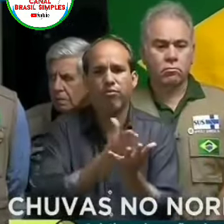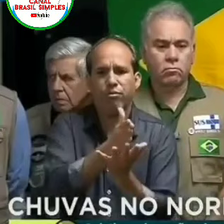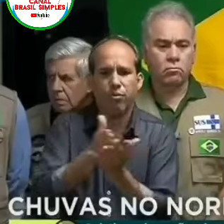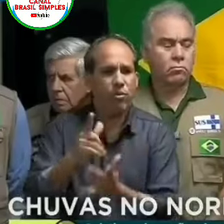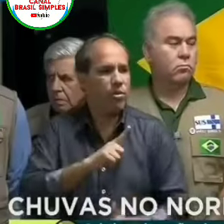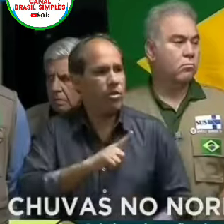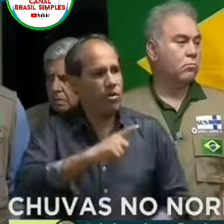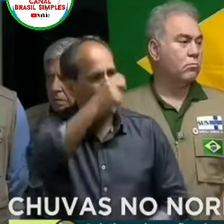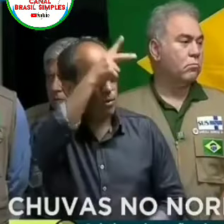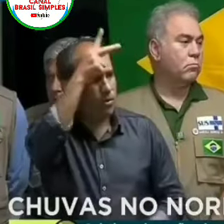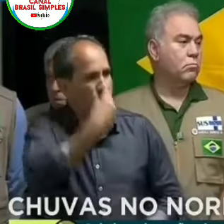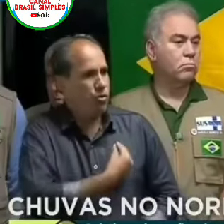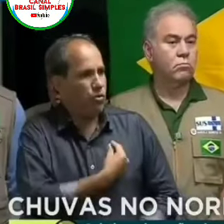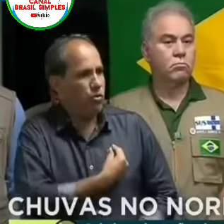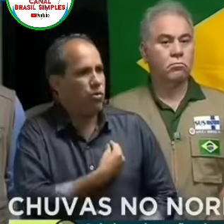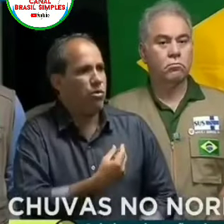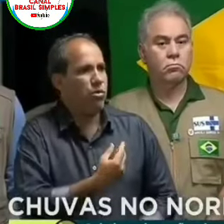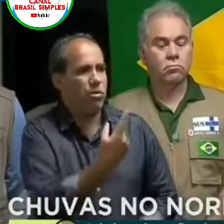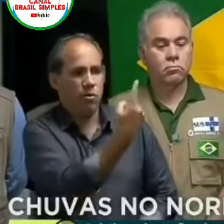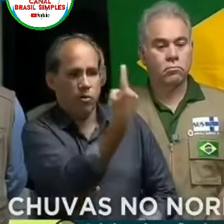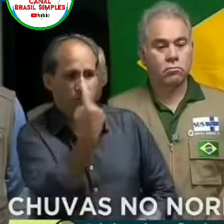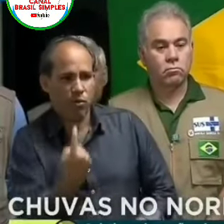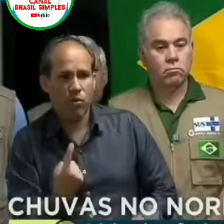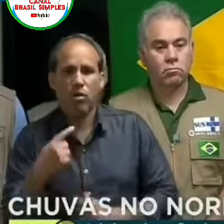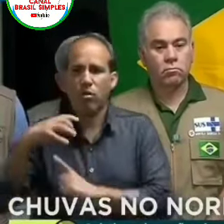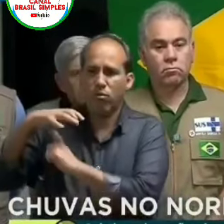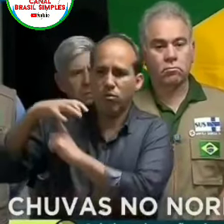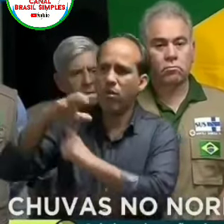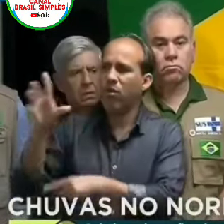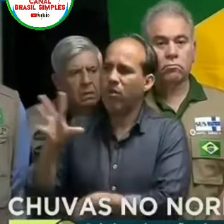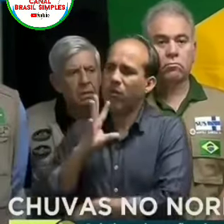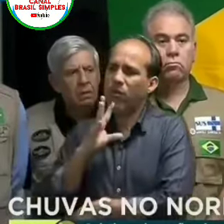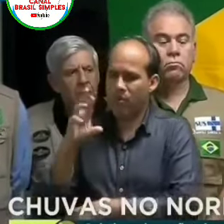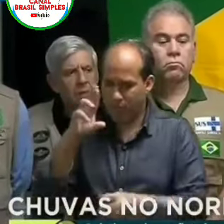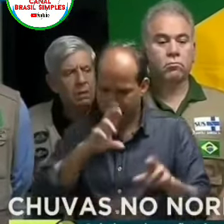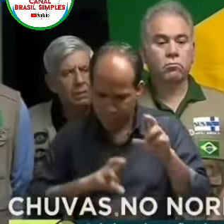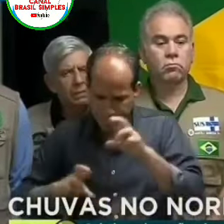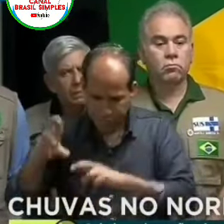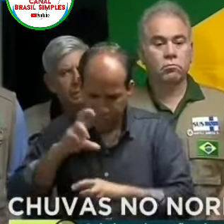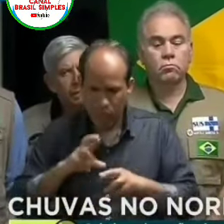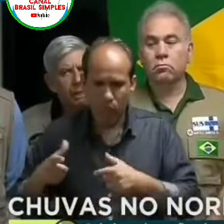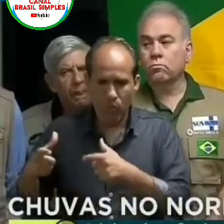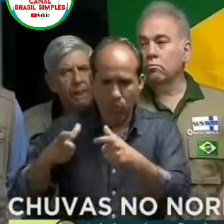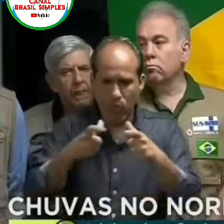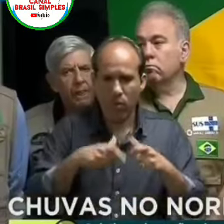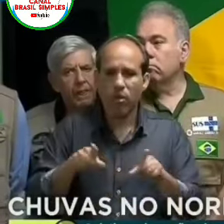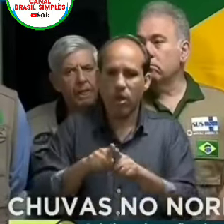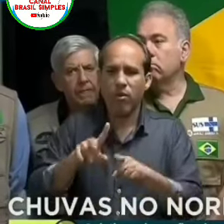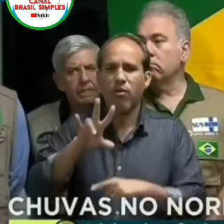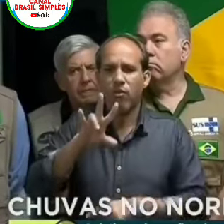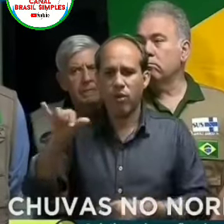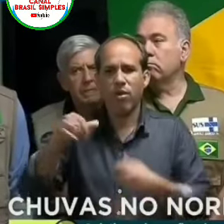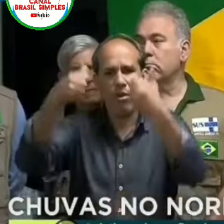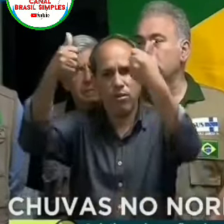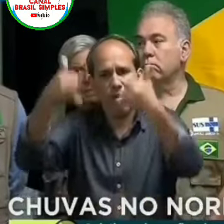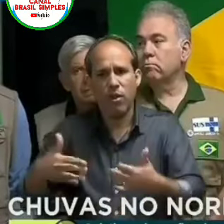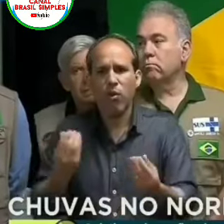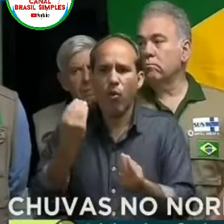aqui também o prefeito Jaboatão, que sobrevoou conosco, ele conhece a região, vai falar também o que o governo